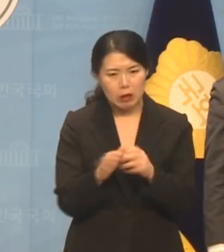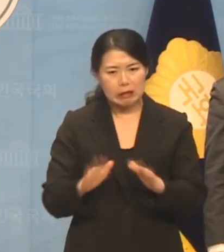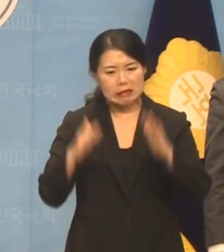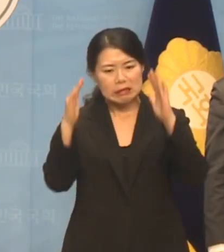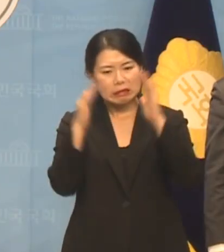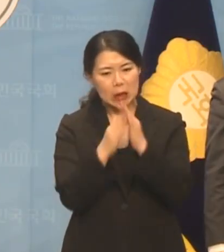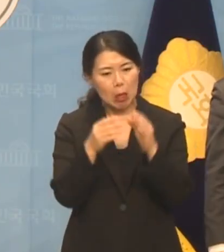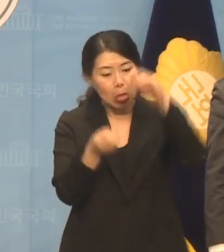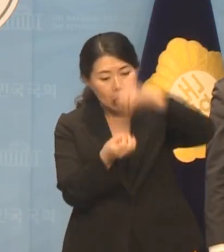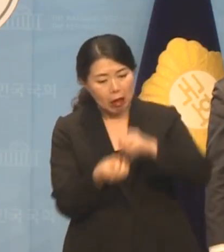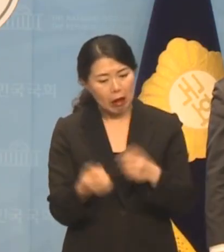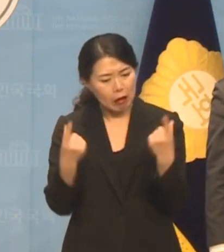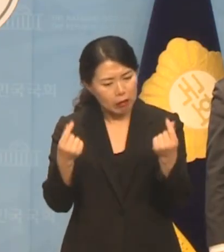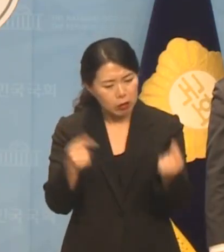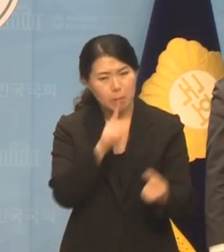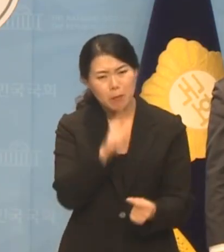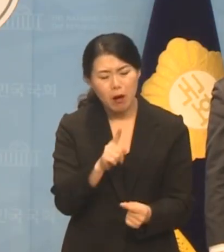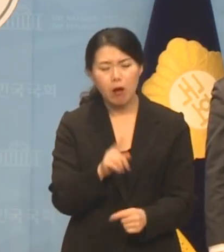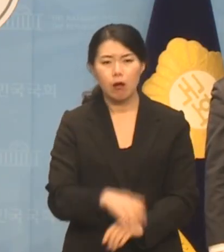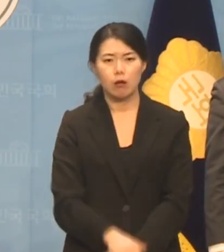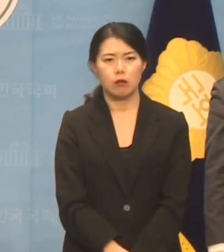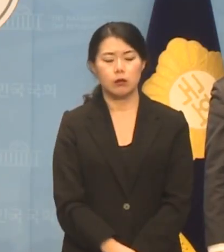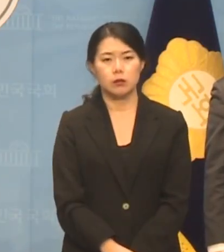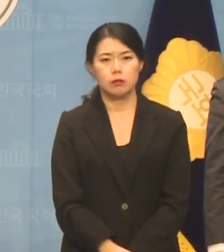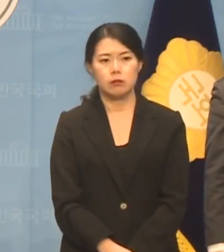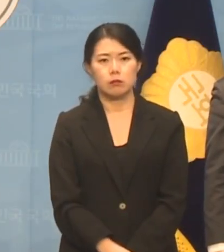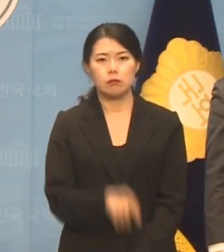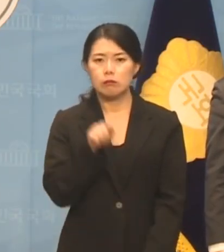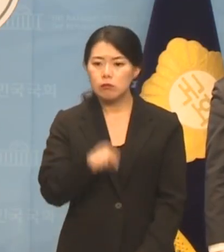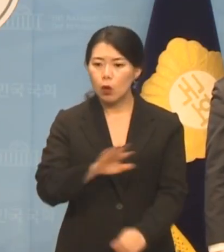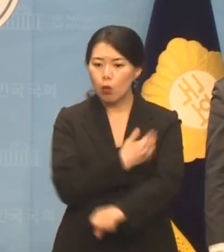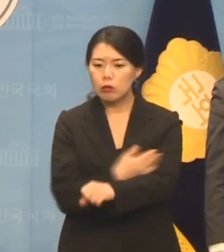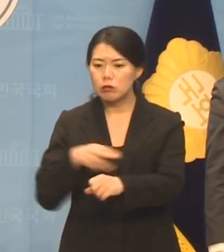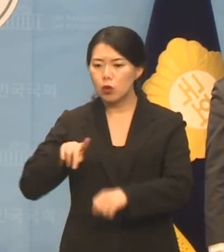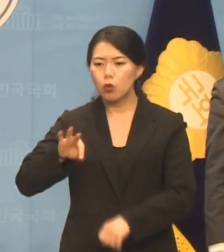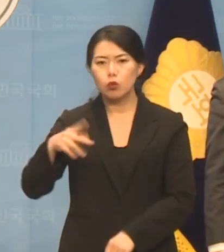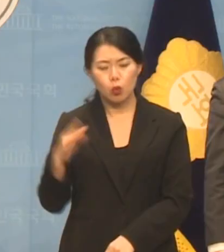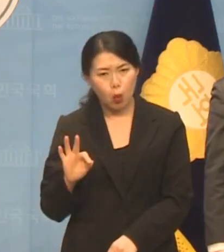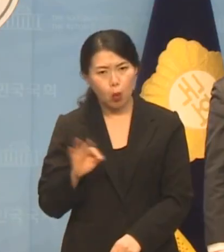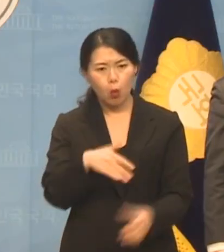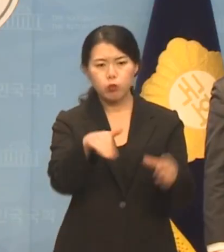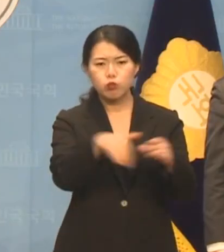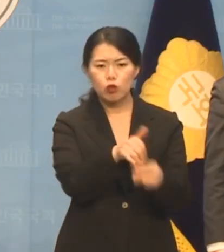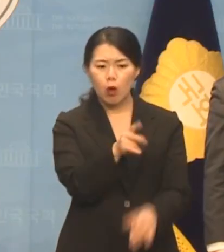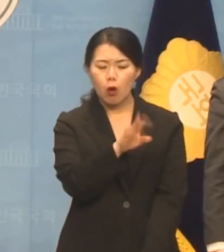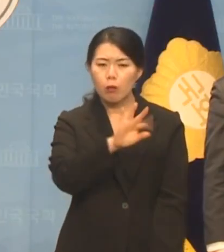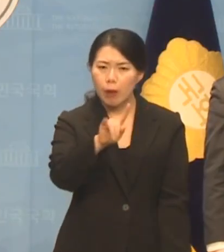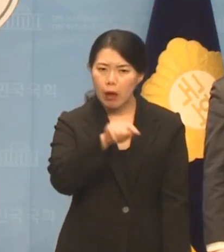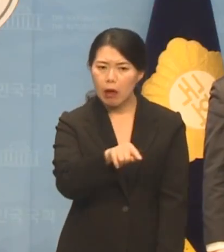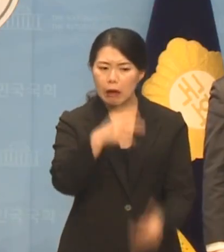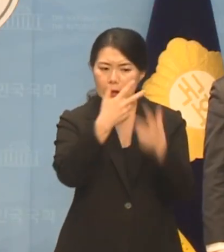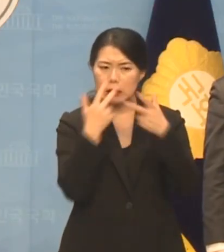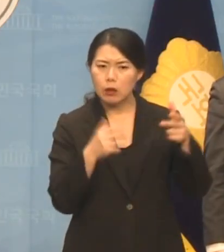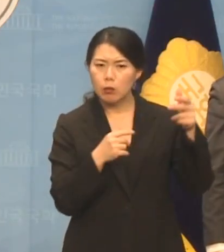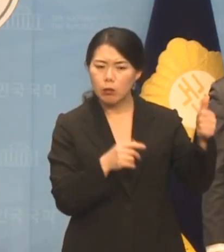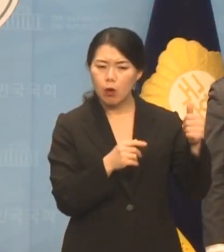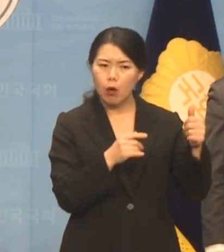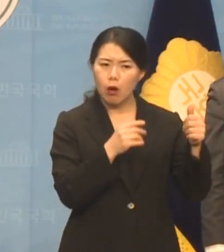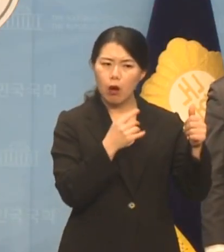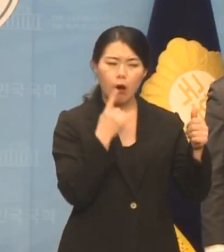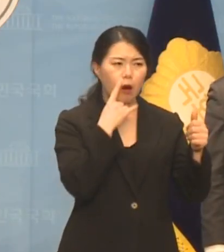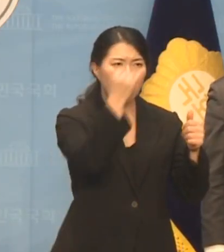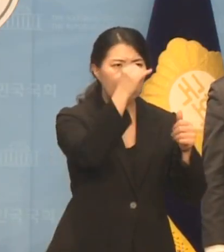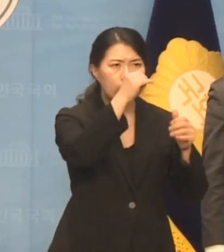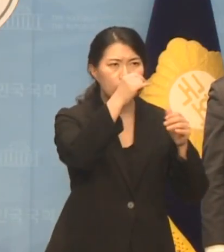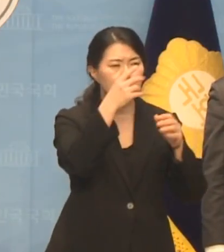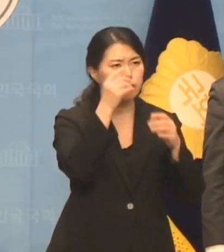집안이기 때문이라는 뉘앙스를 강하게 드러내고 있습니다. 이는 권성동 의원이 문형배 재판관이 이재명 대표의 모친상에